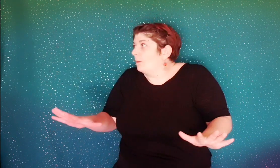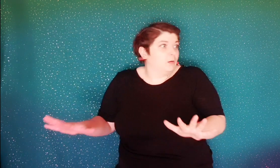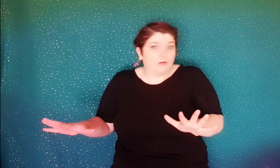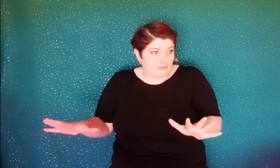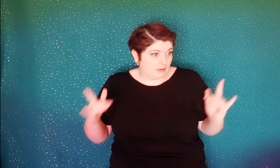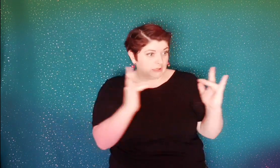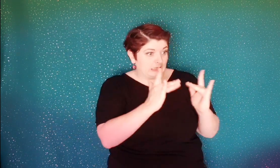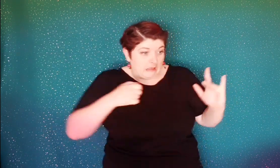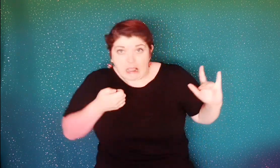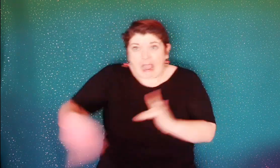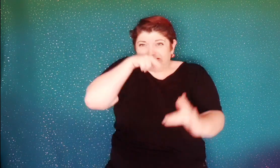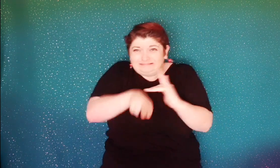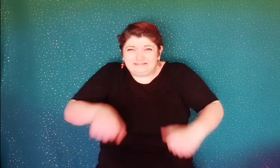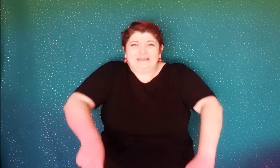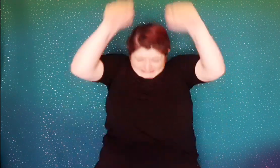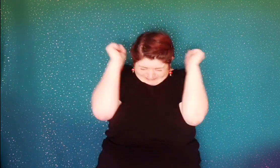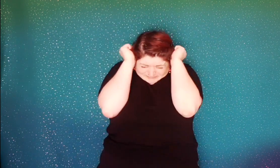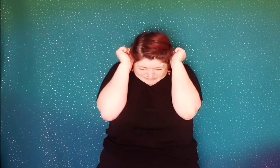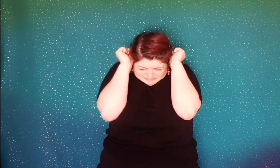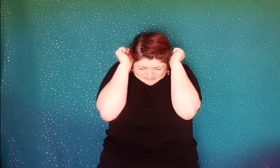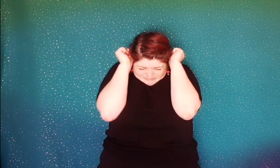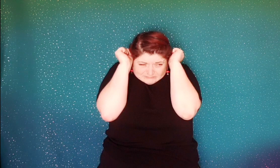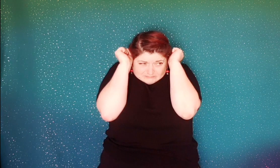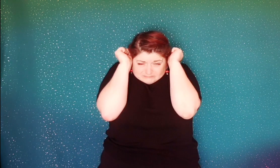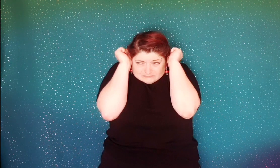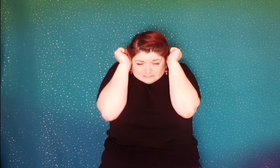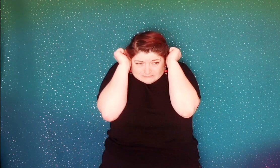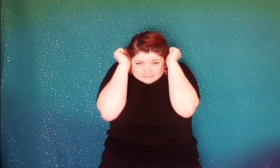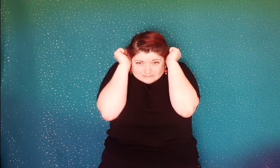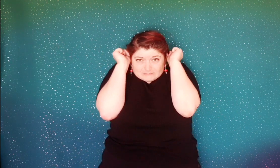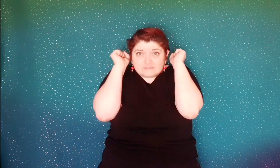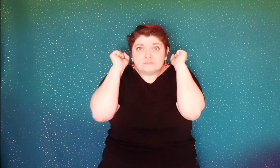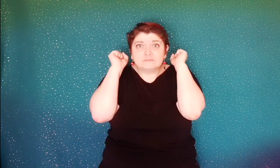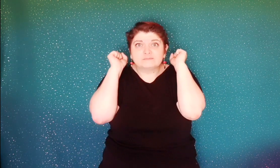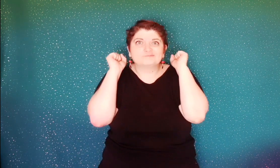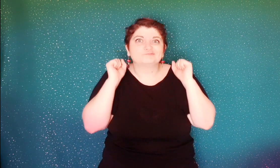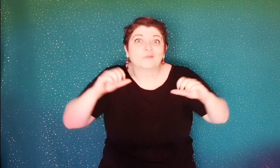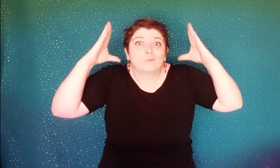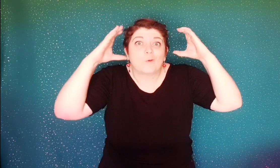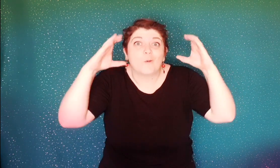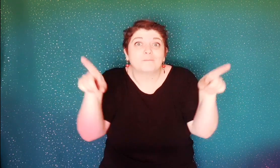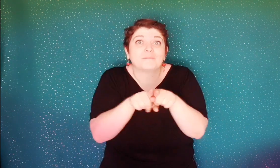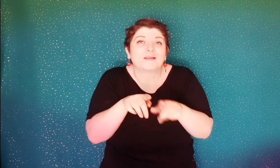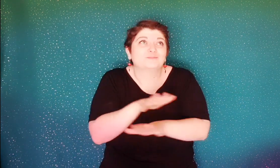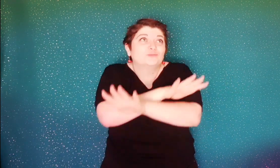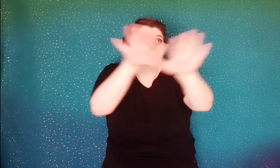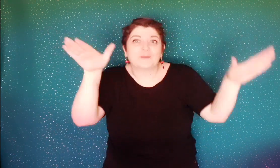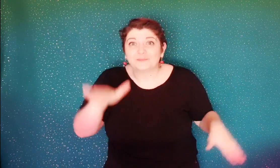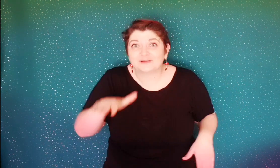Pompon Ours file se cacher sous les couvertures. Et comme n'importe quel petit garçon,